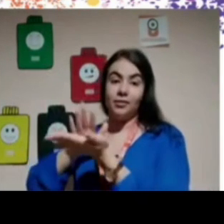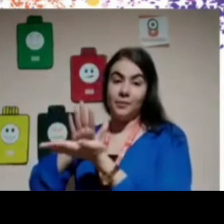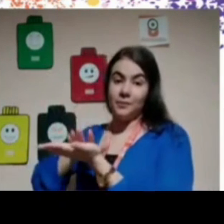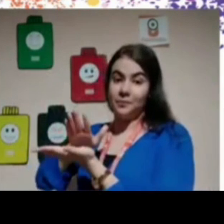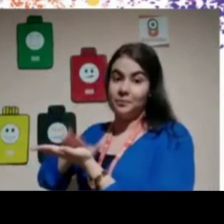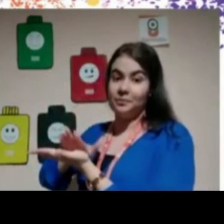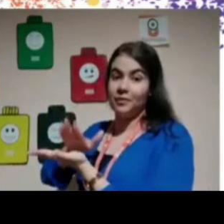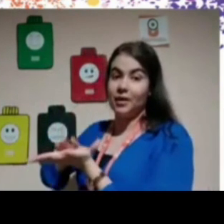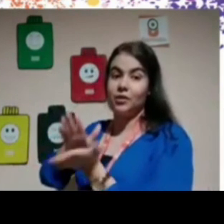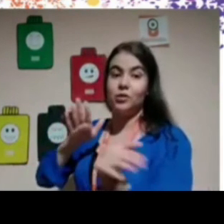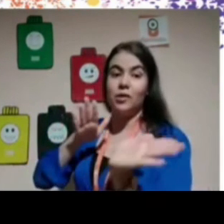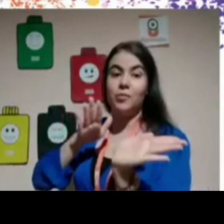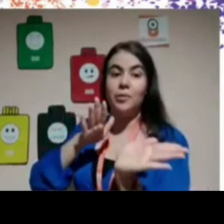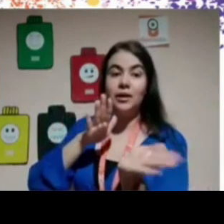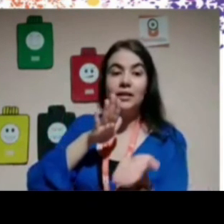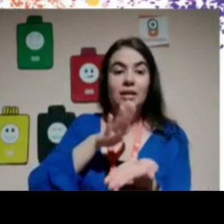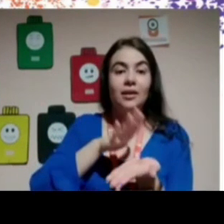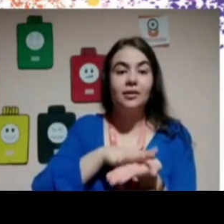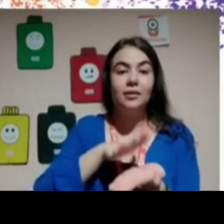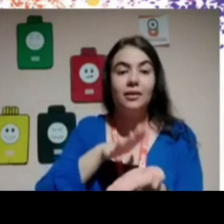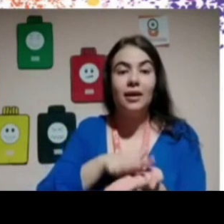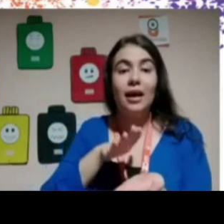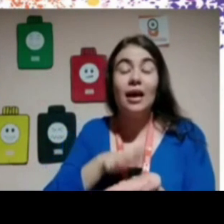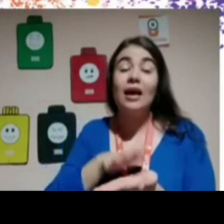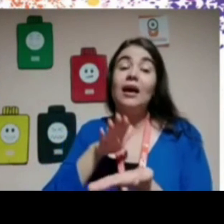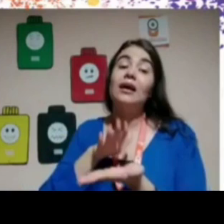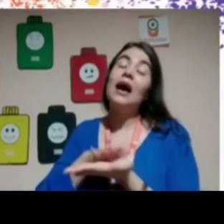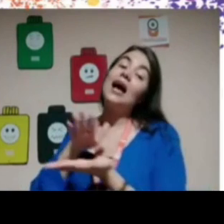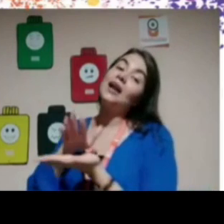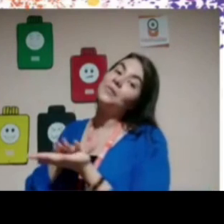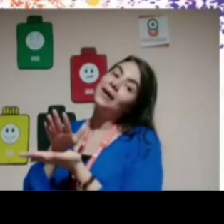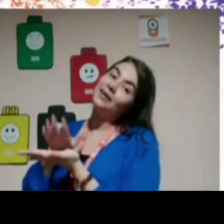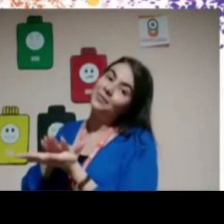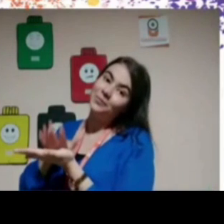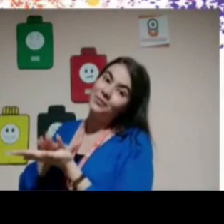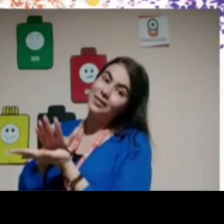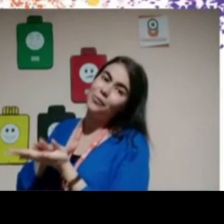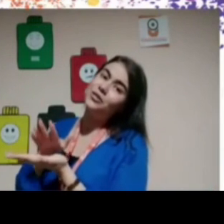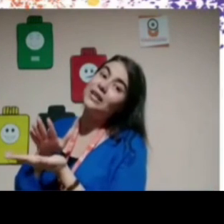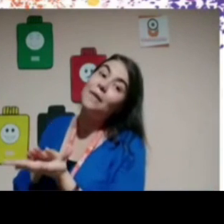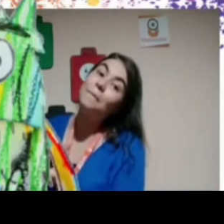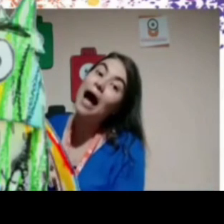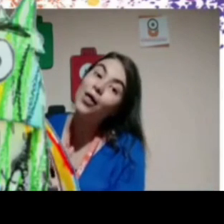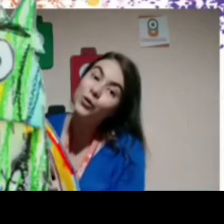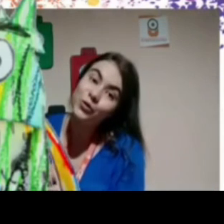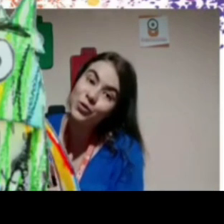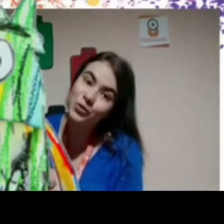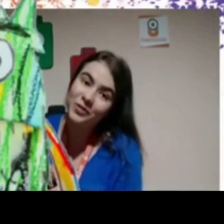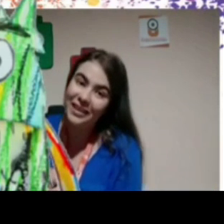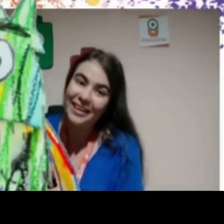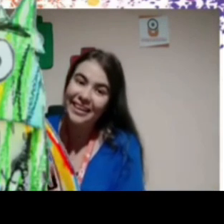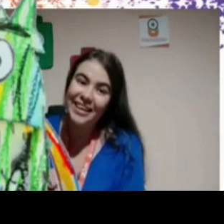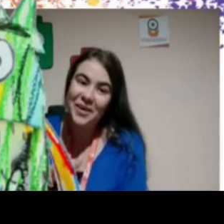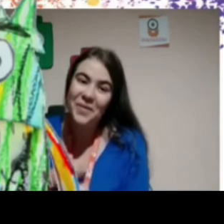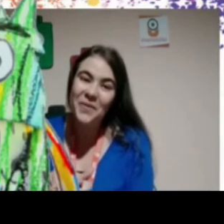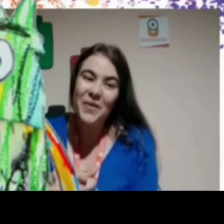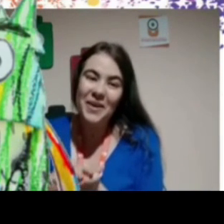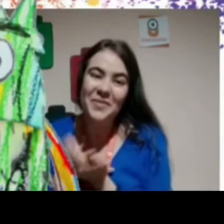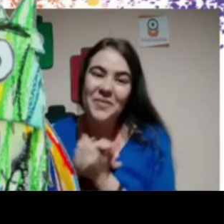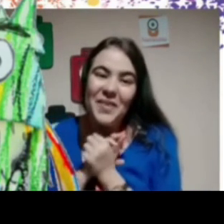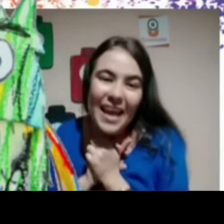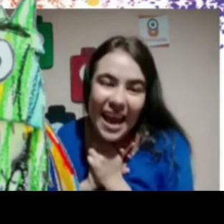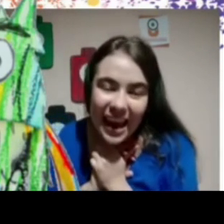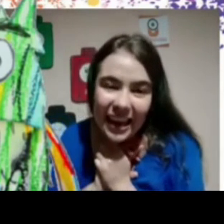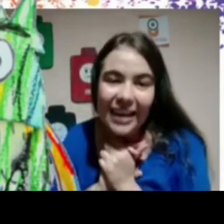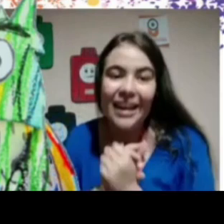calma. Nos tocamos la manita así. Calma. Estamos calmados.